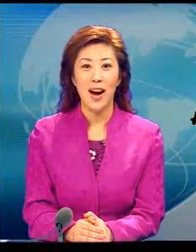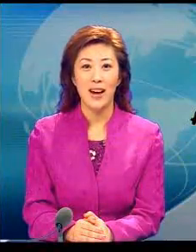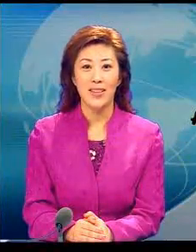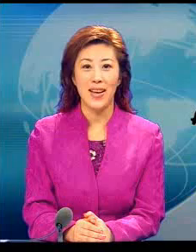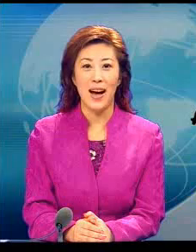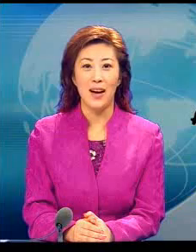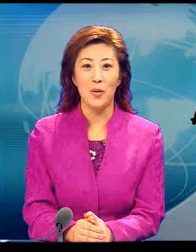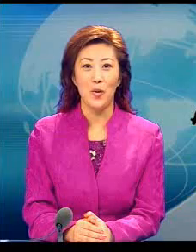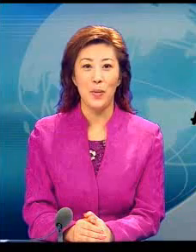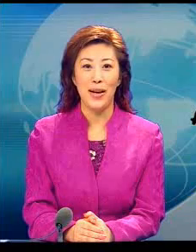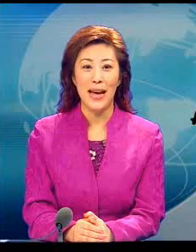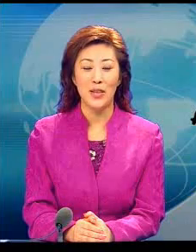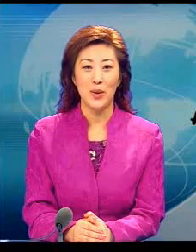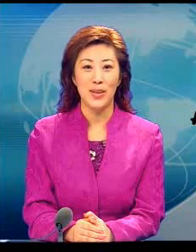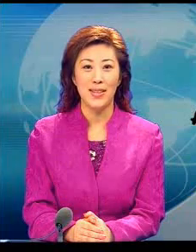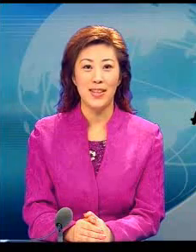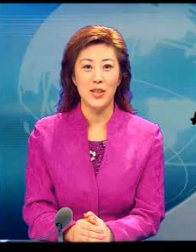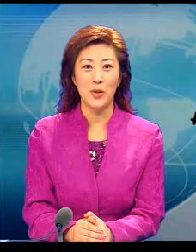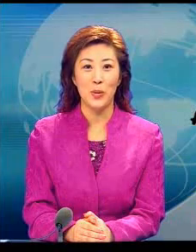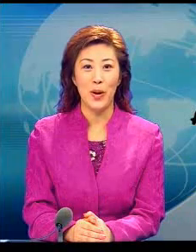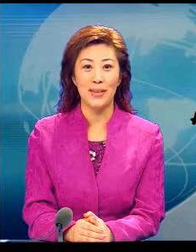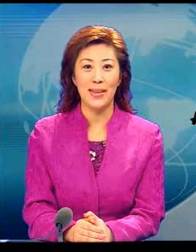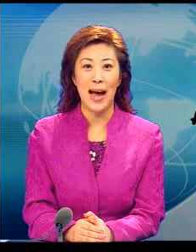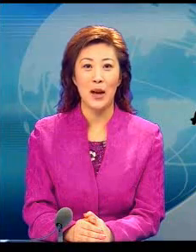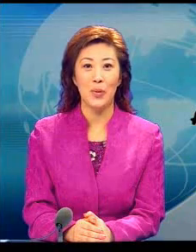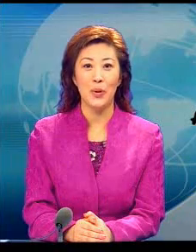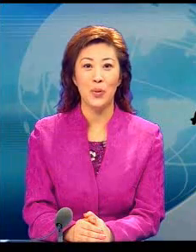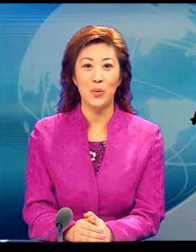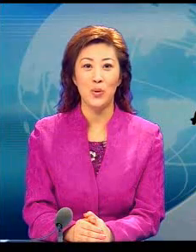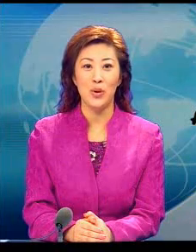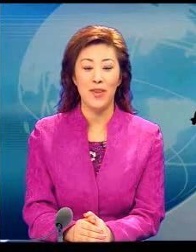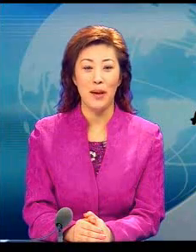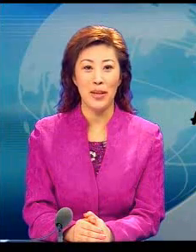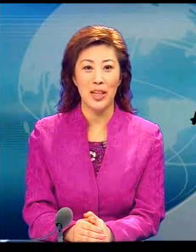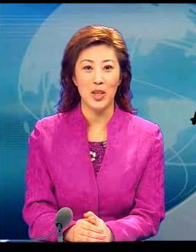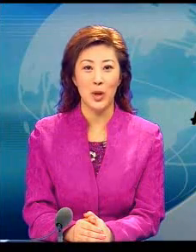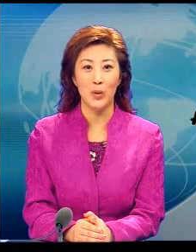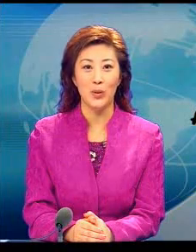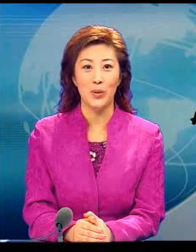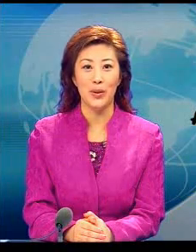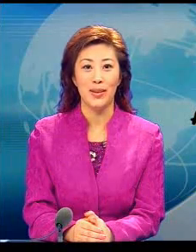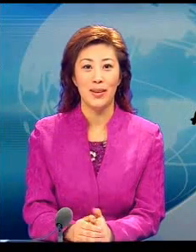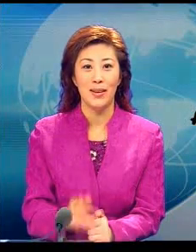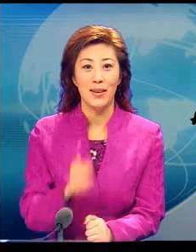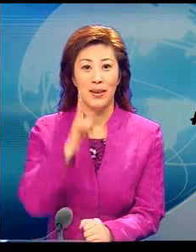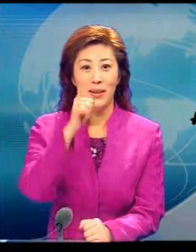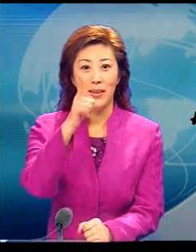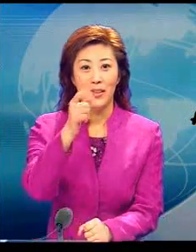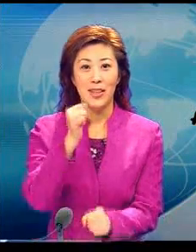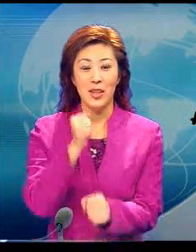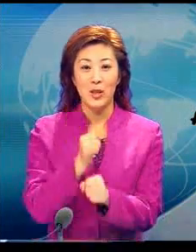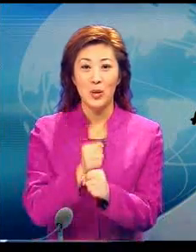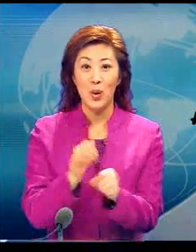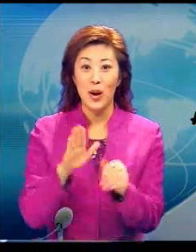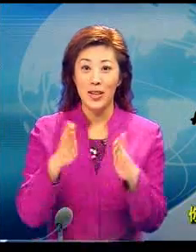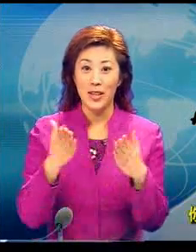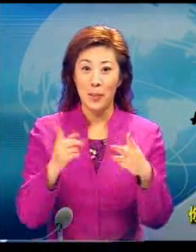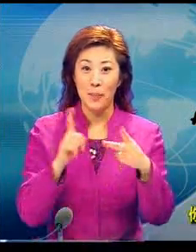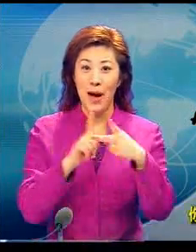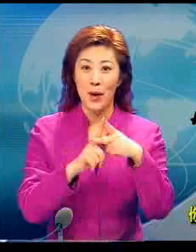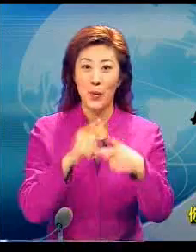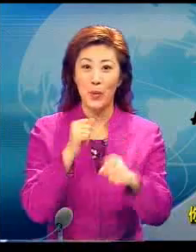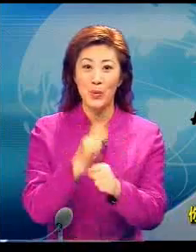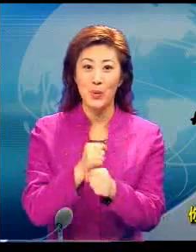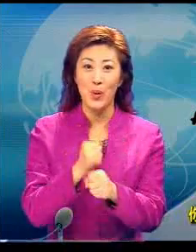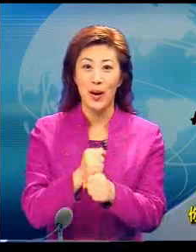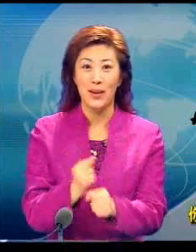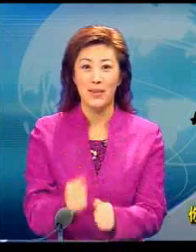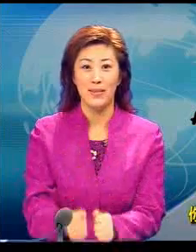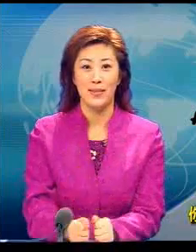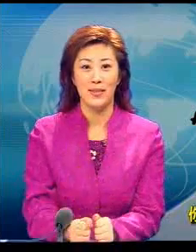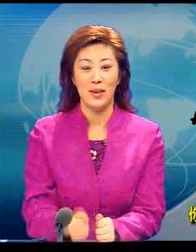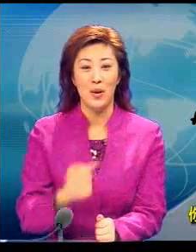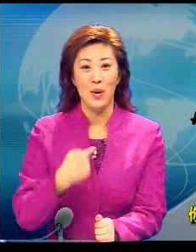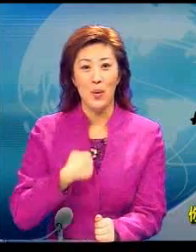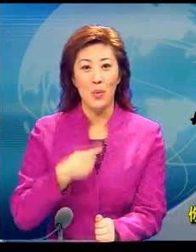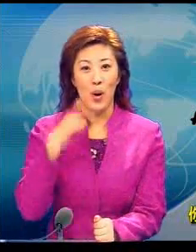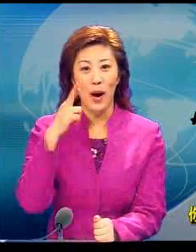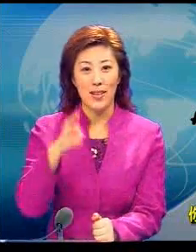22讲，我们来学习有关谈论工作方面的手语。你做什么工作？ 我